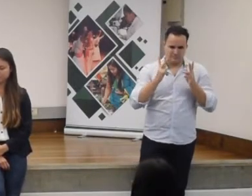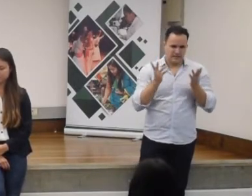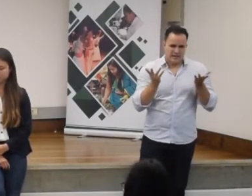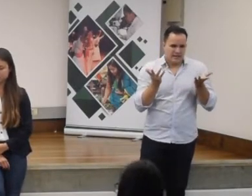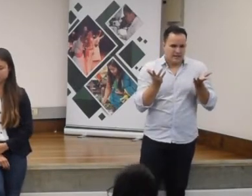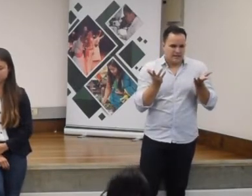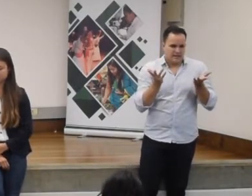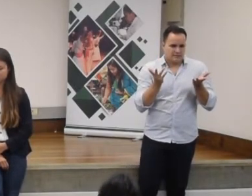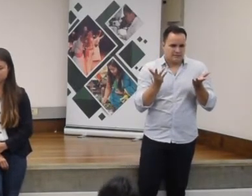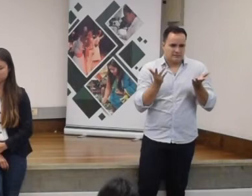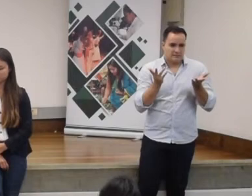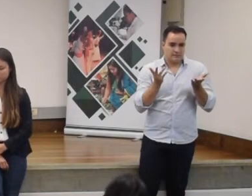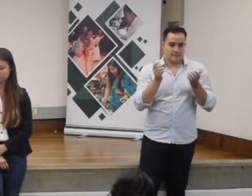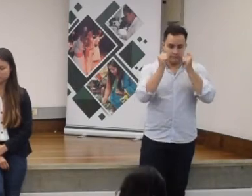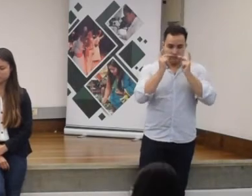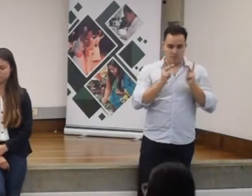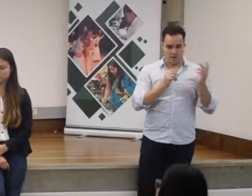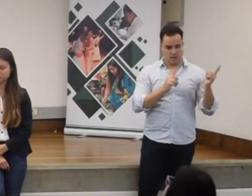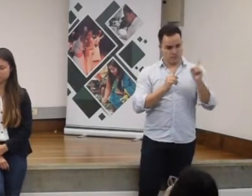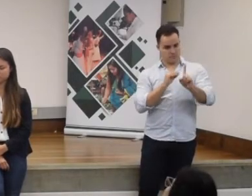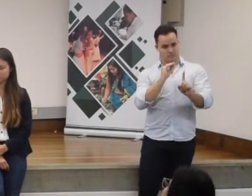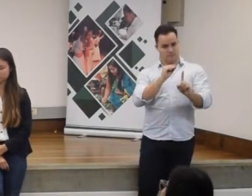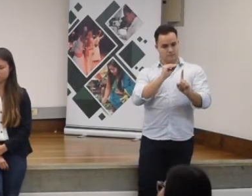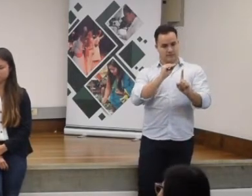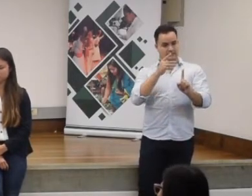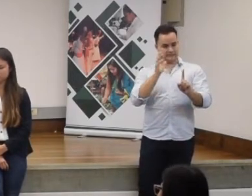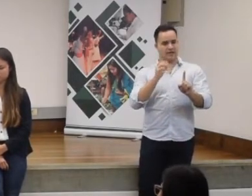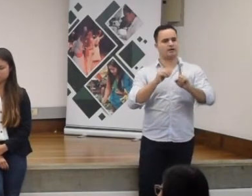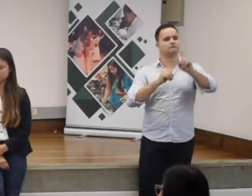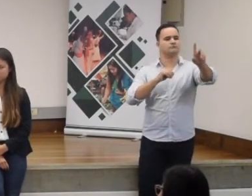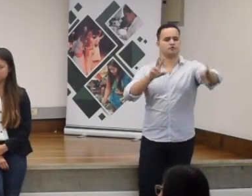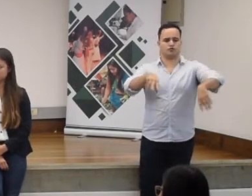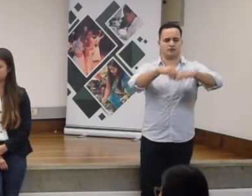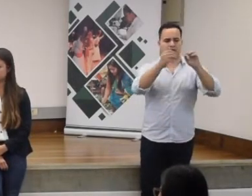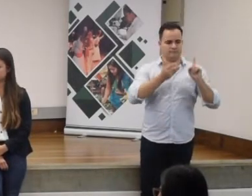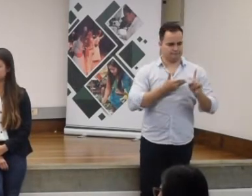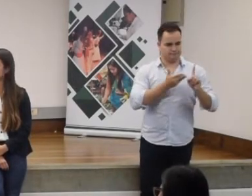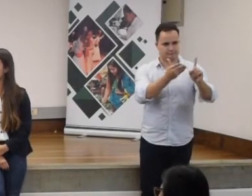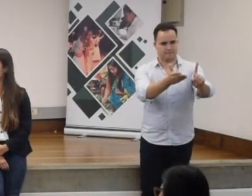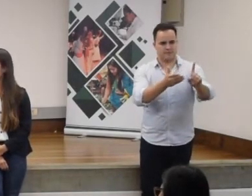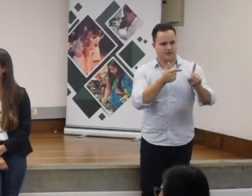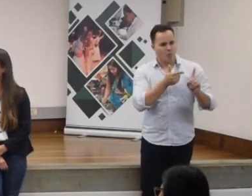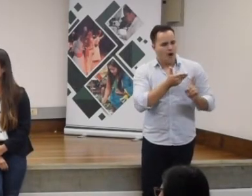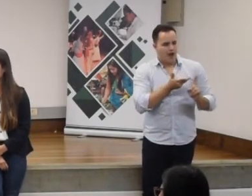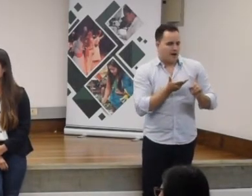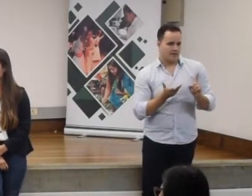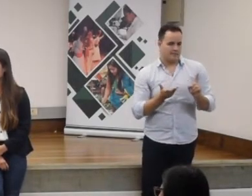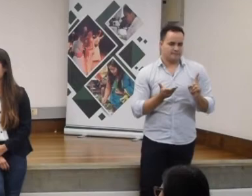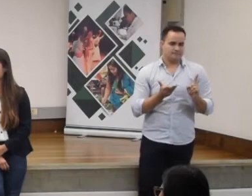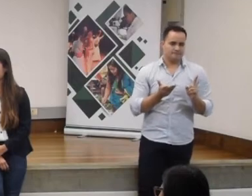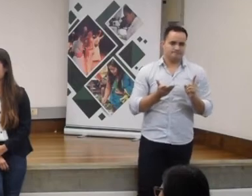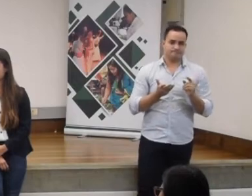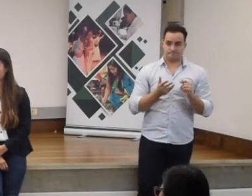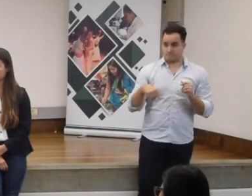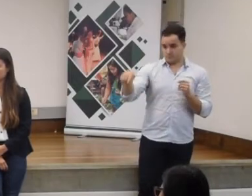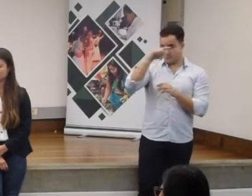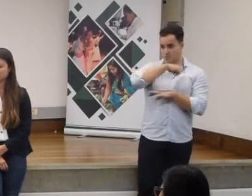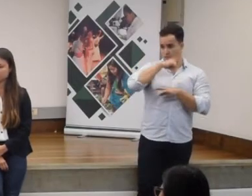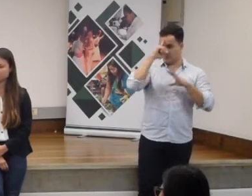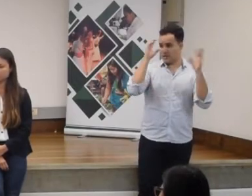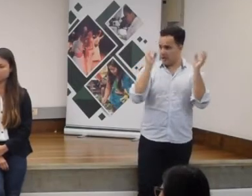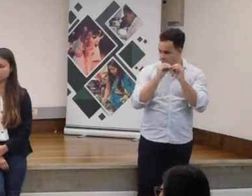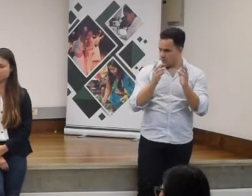entregamos a la sociedad a través de ese trayecto formativo, ¿sí? Ponernos de acuerdo, si queremos